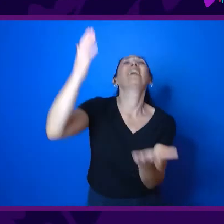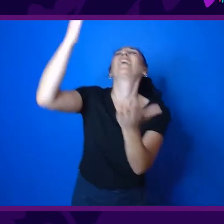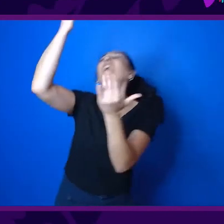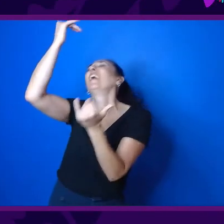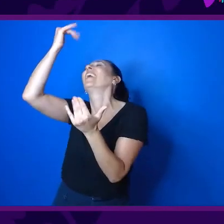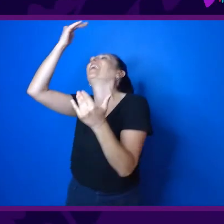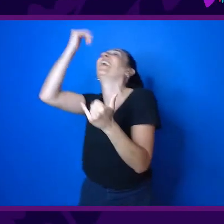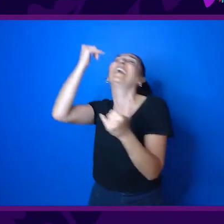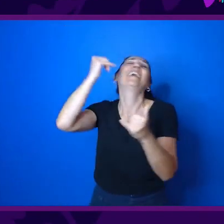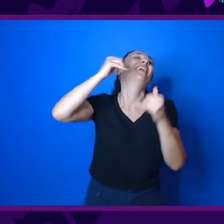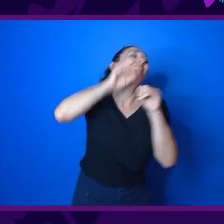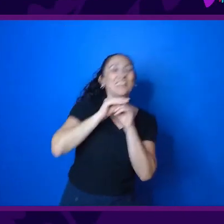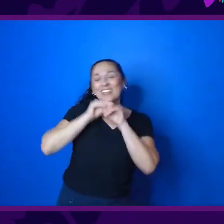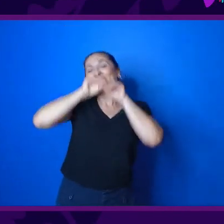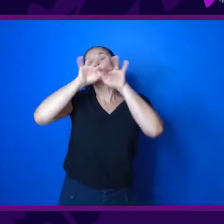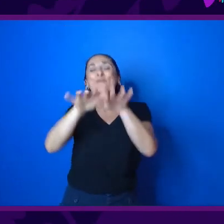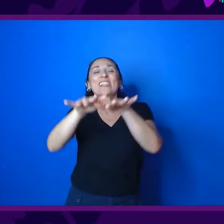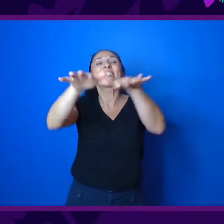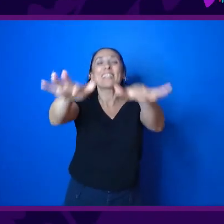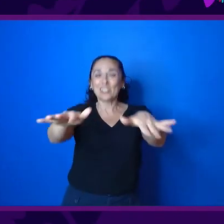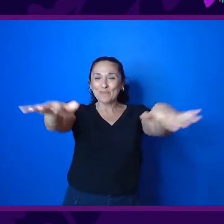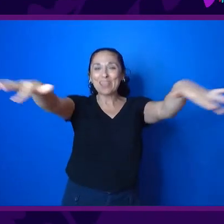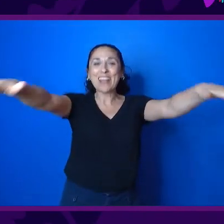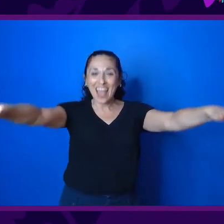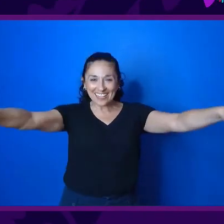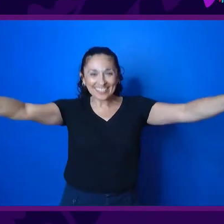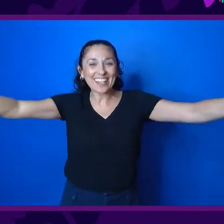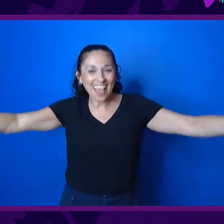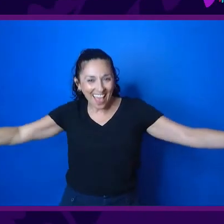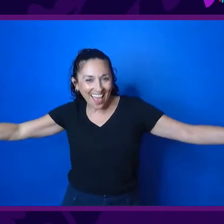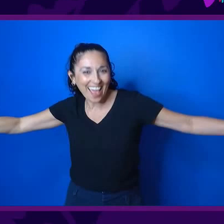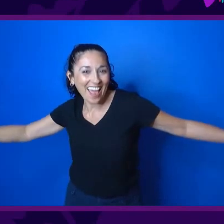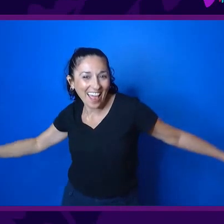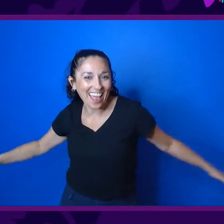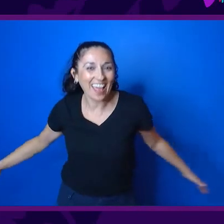alcanza. Lo que abunda es la esperanza.